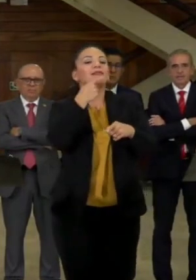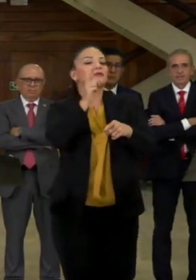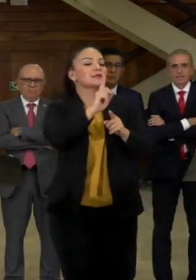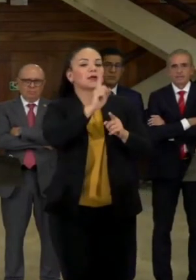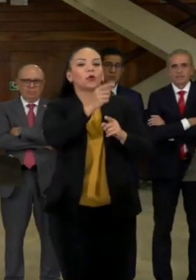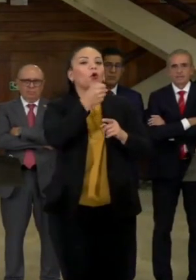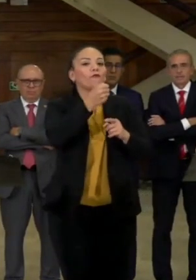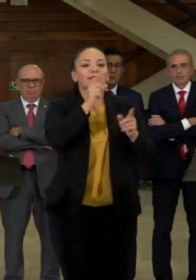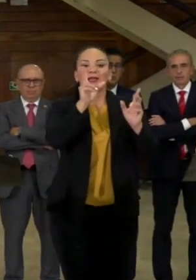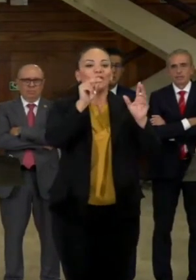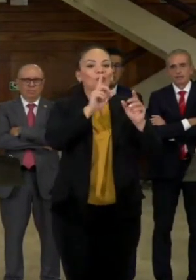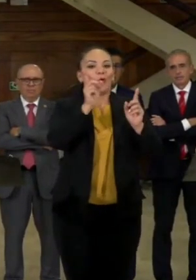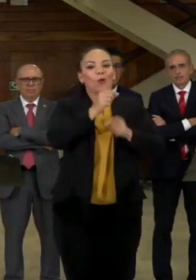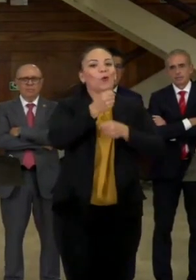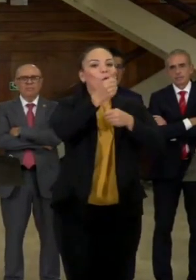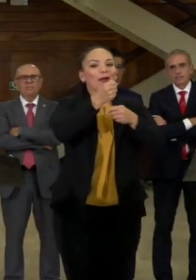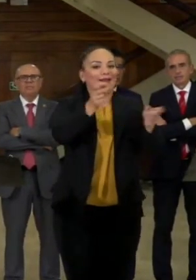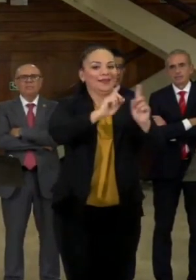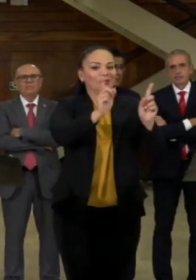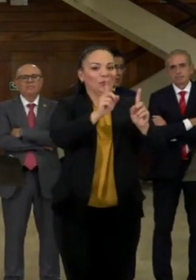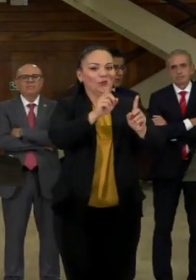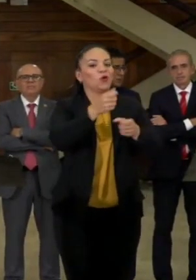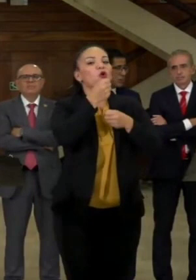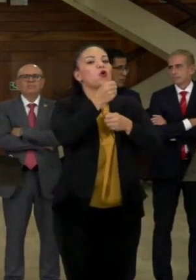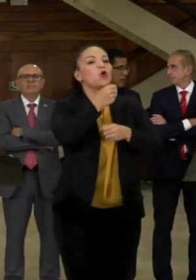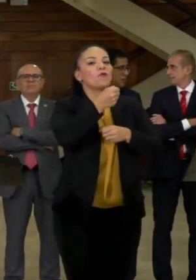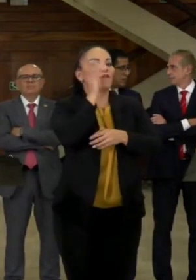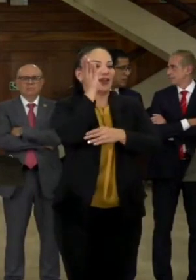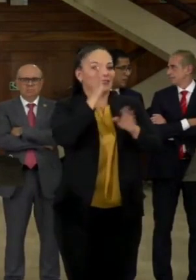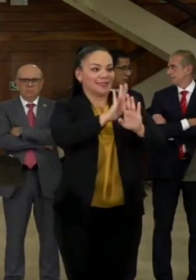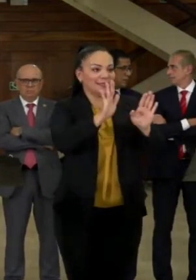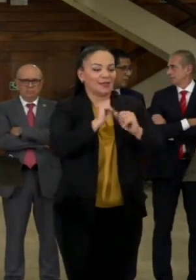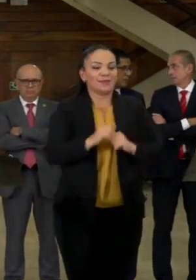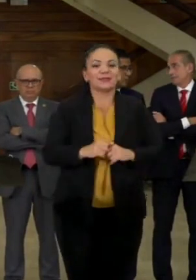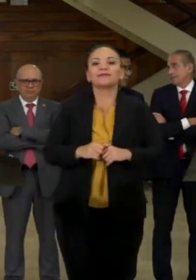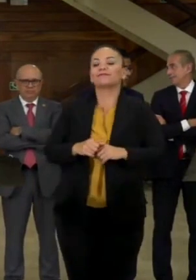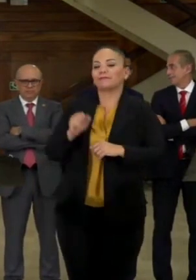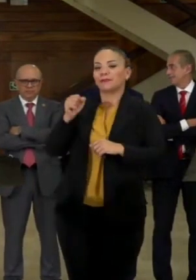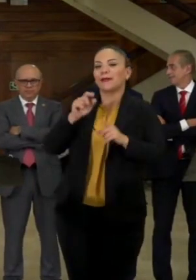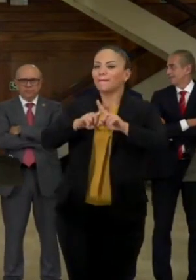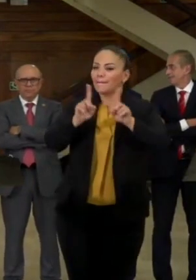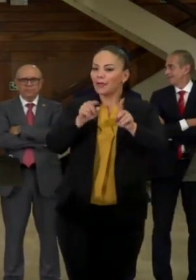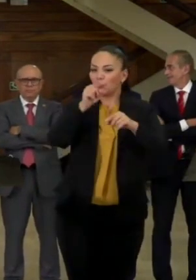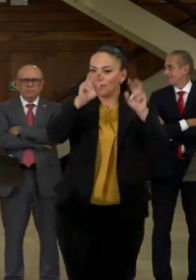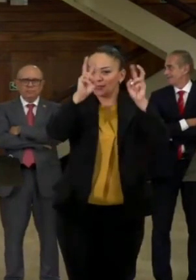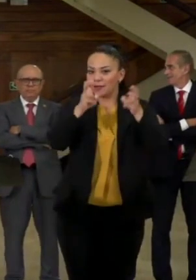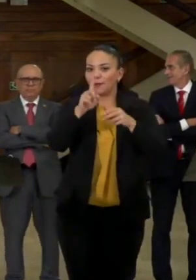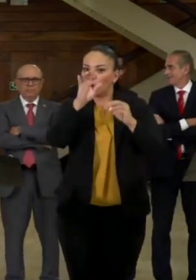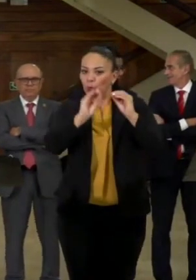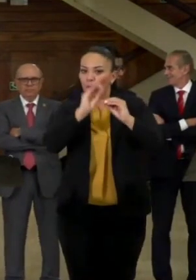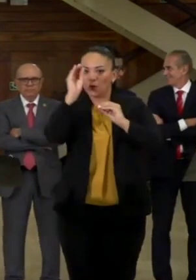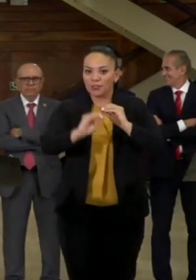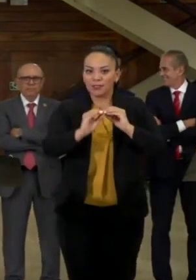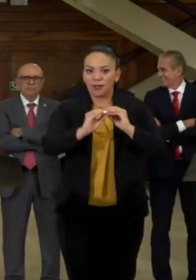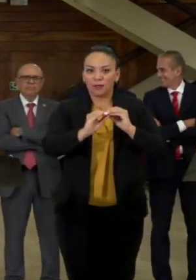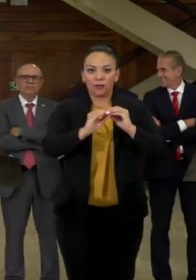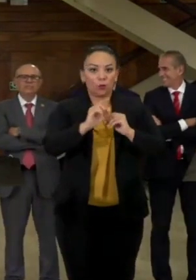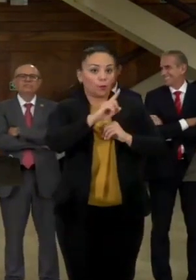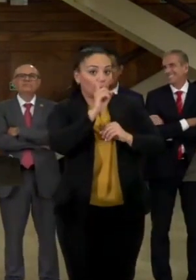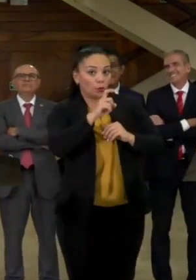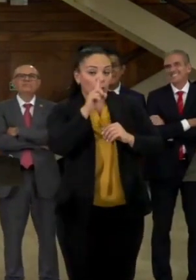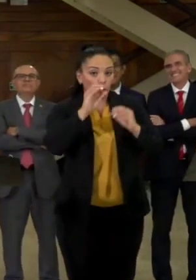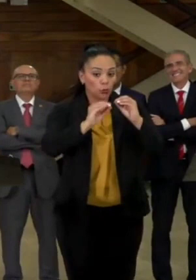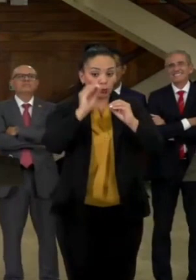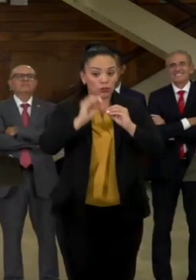una movilización, eventualmente, ¿verdad? Pero en ese marco del 1% no se mueve el gobierno,